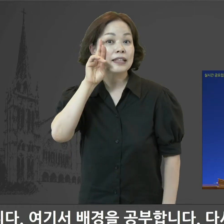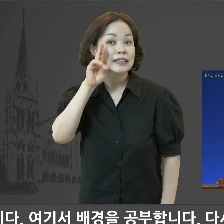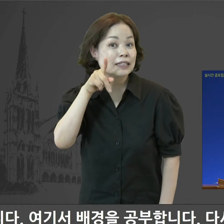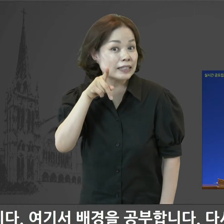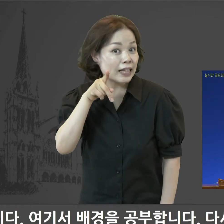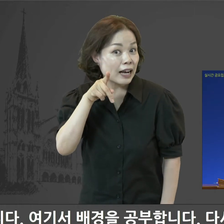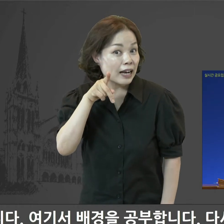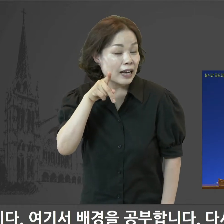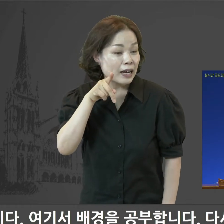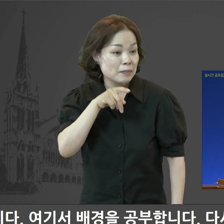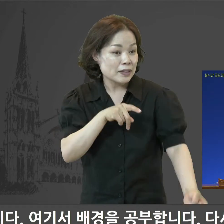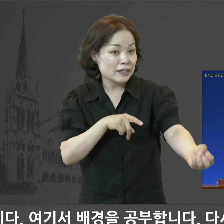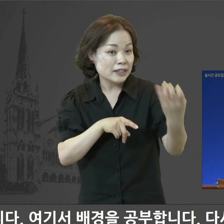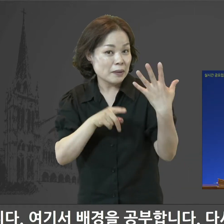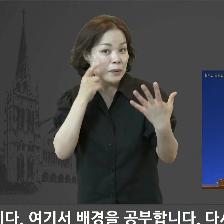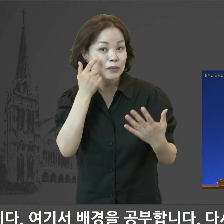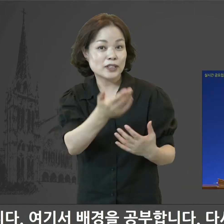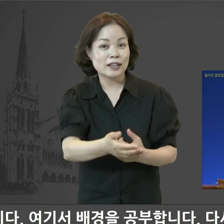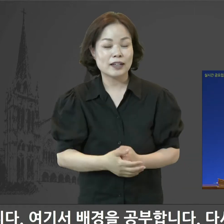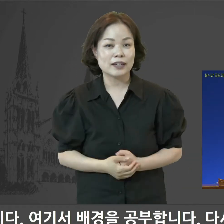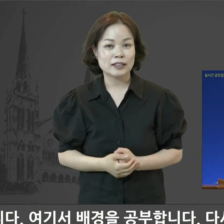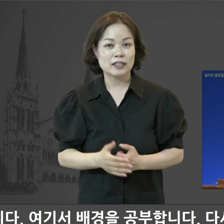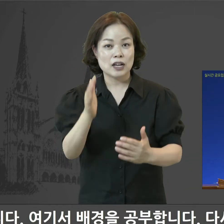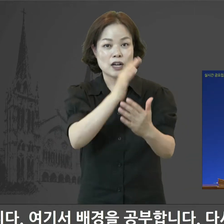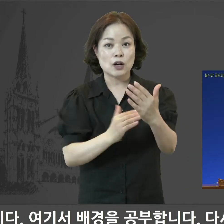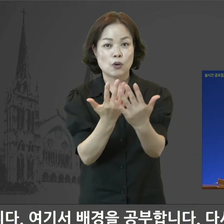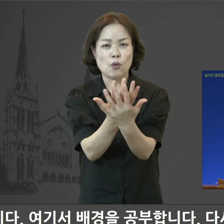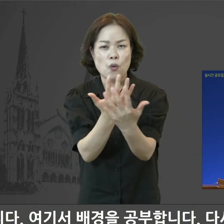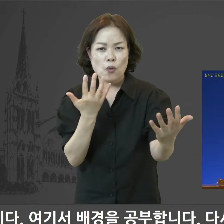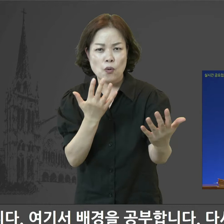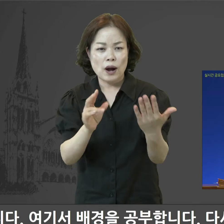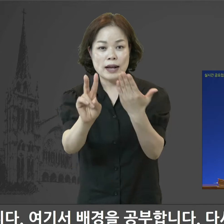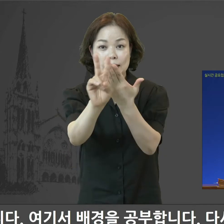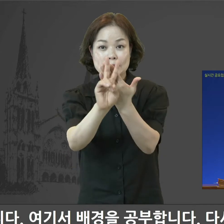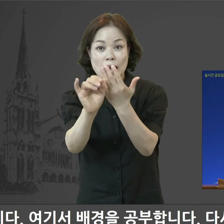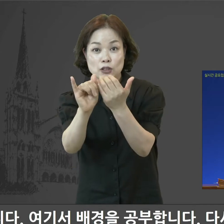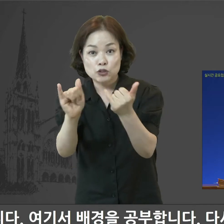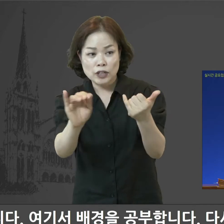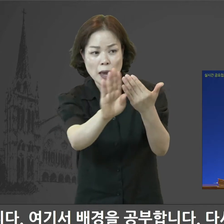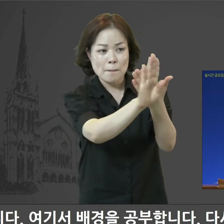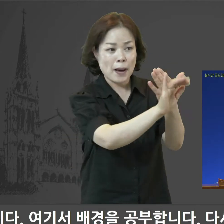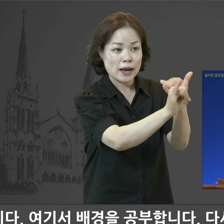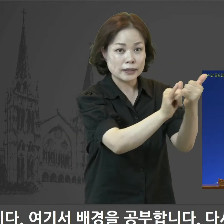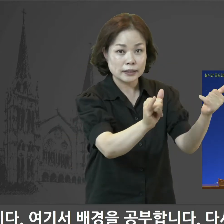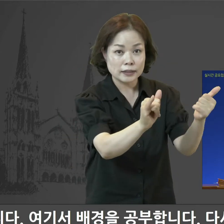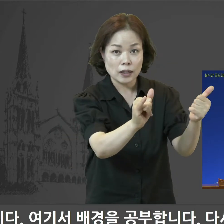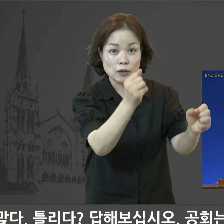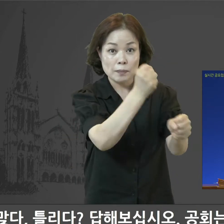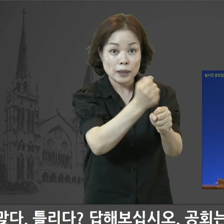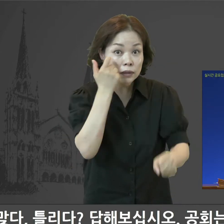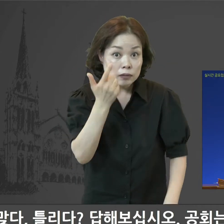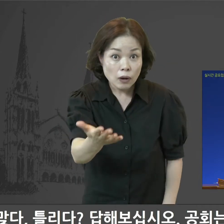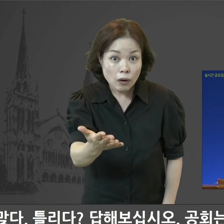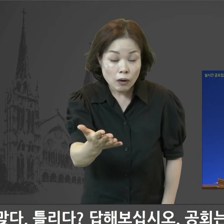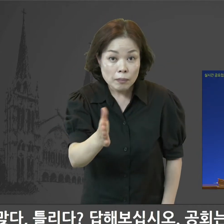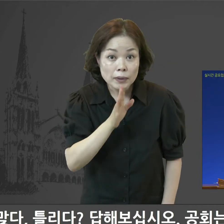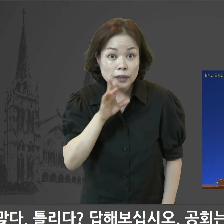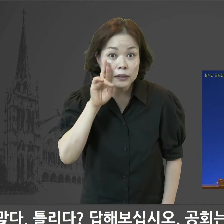한번 여러분 답해 보시기 바랍니다. 공회는 사두개인과 바리새인으로 구성되어 있다. 맞다